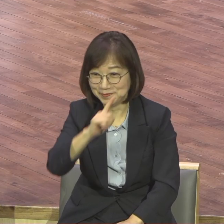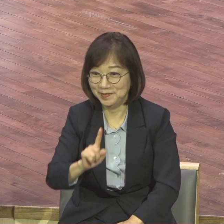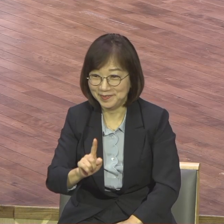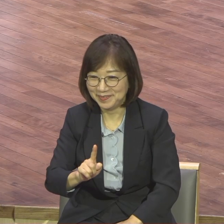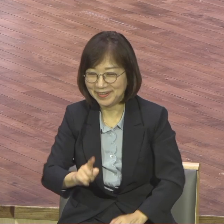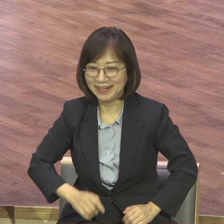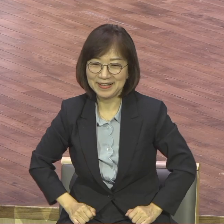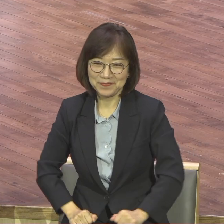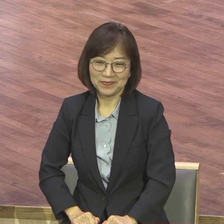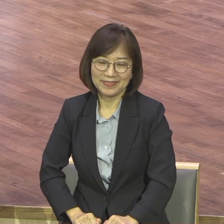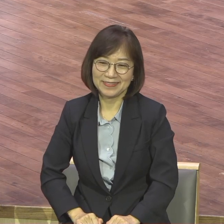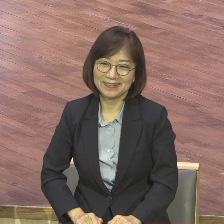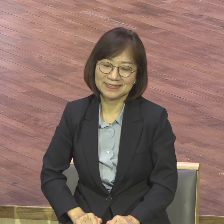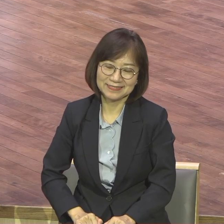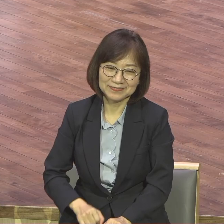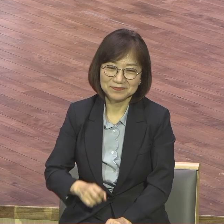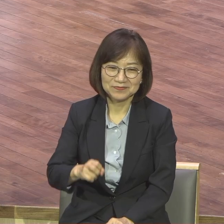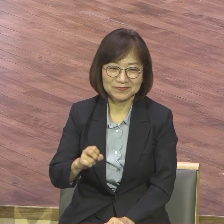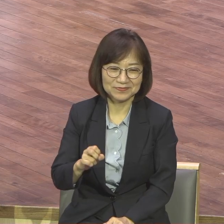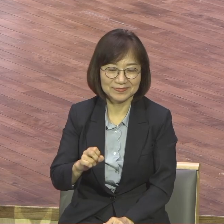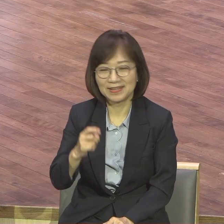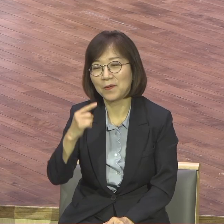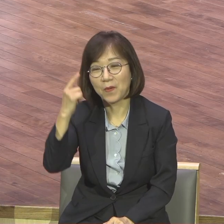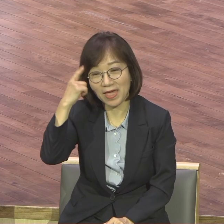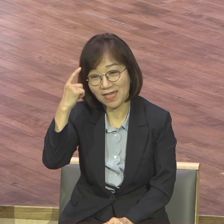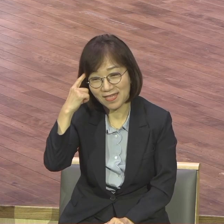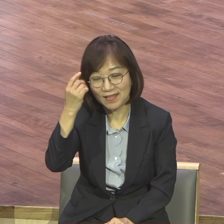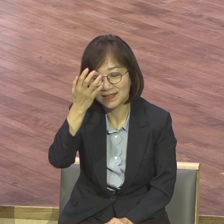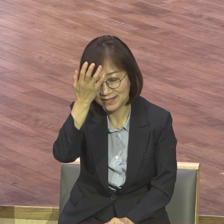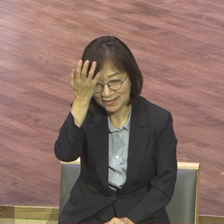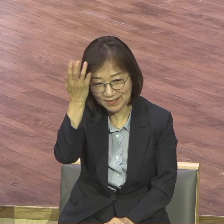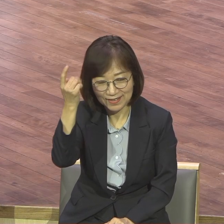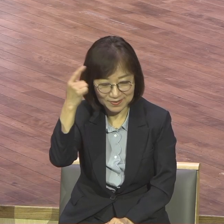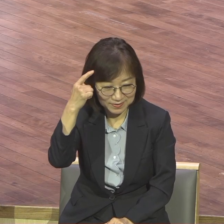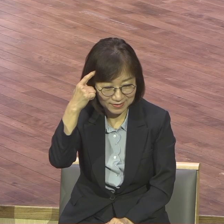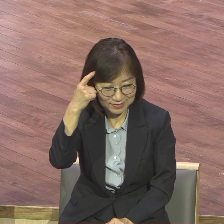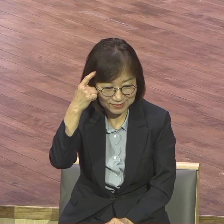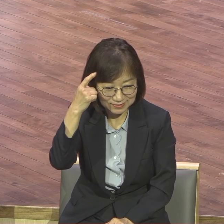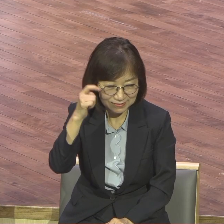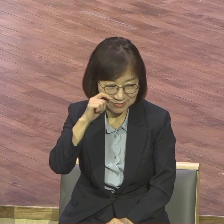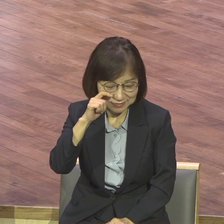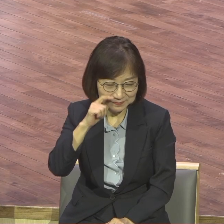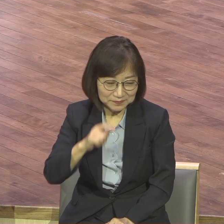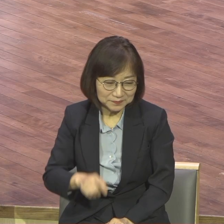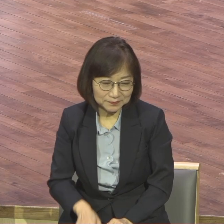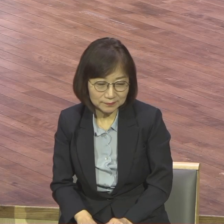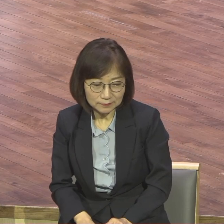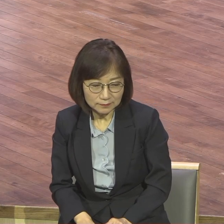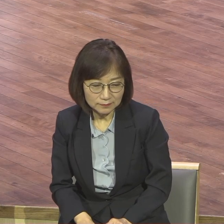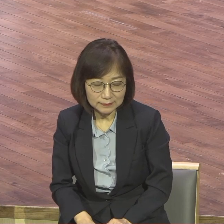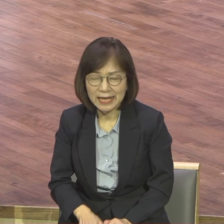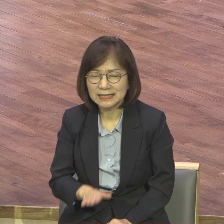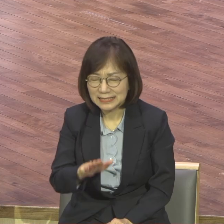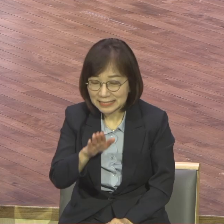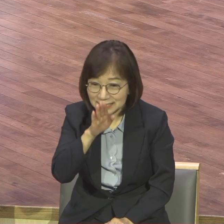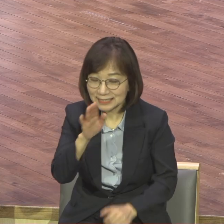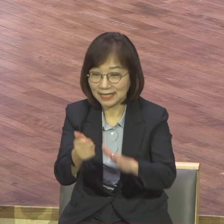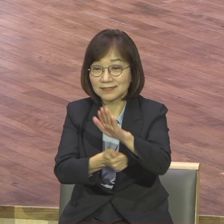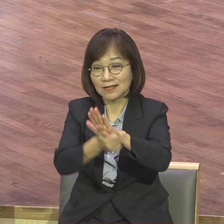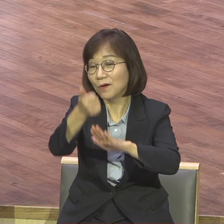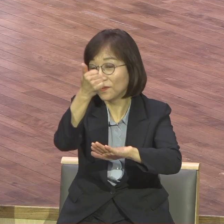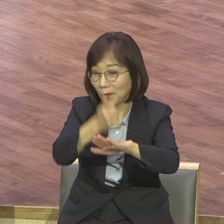짐 콜린스는 이렇게 말한 근본 이유가 있어요. 진정한 이 성공은